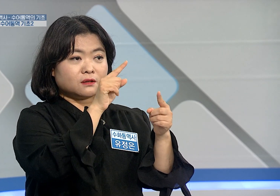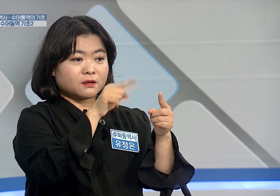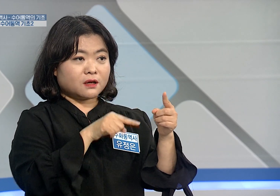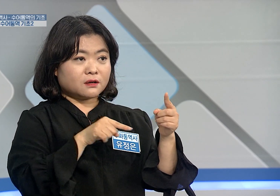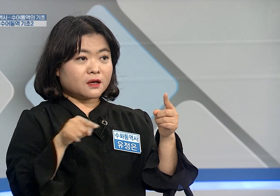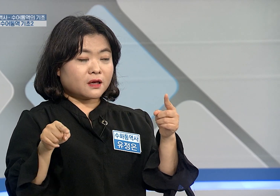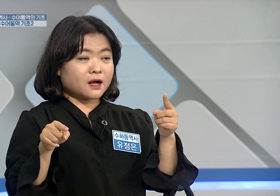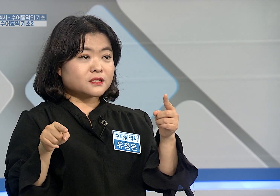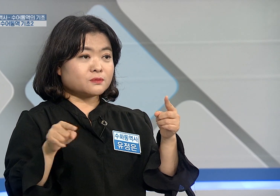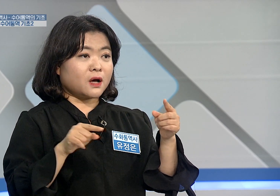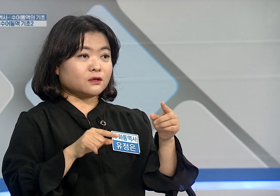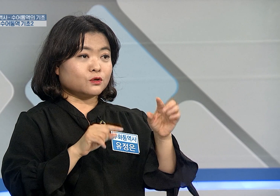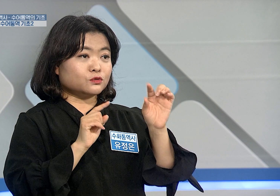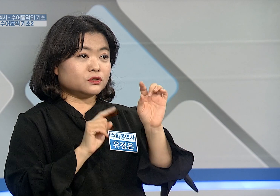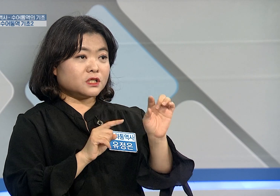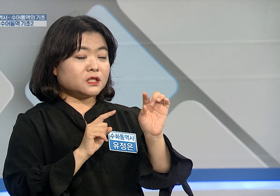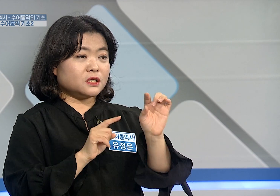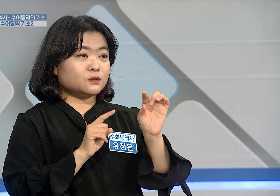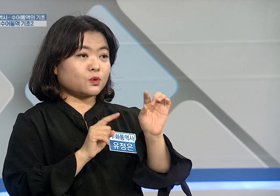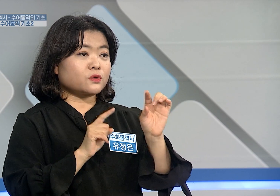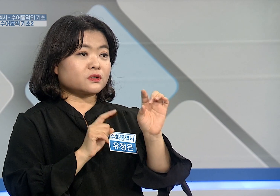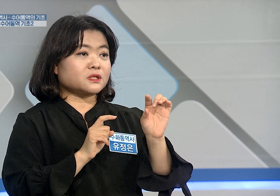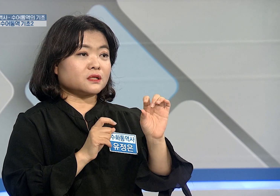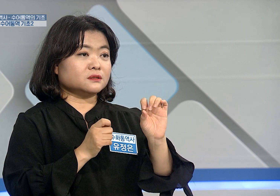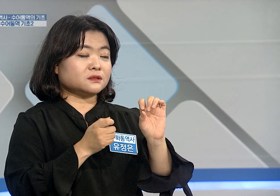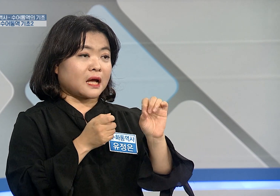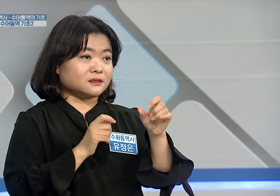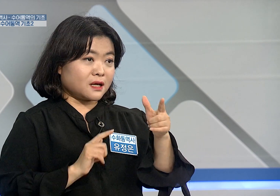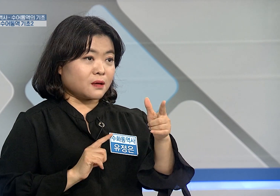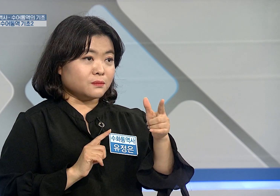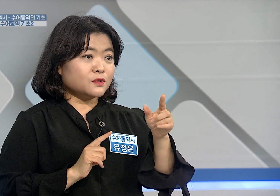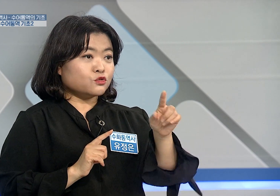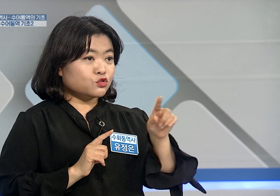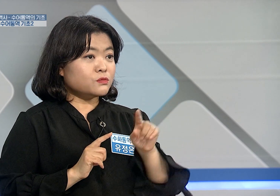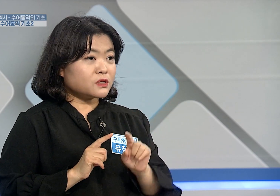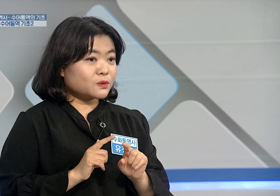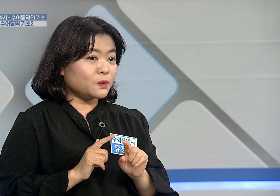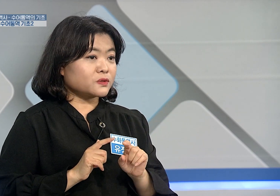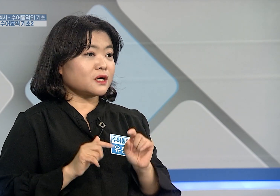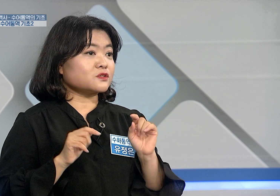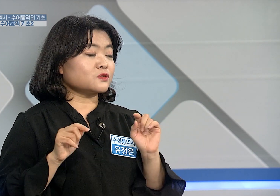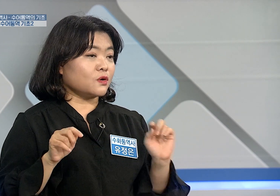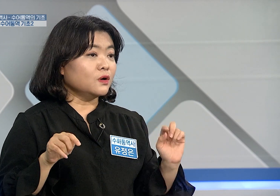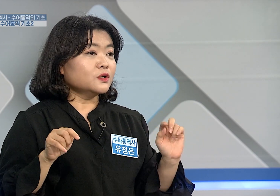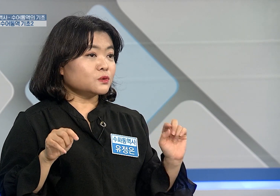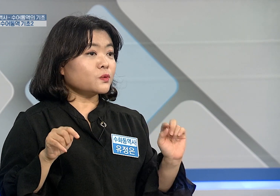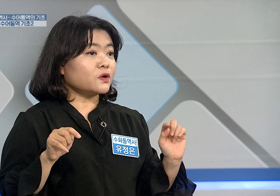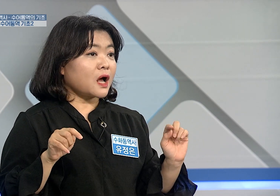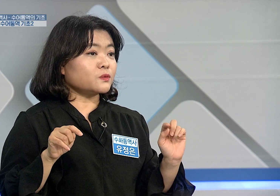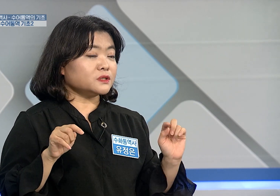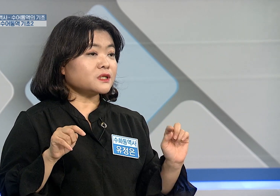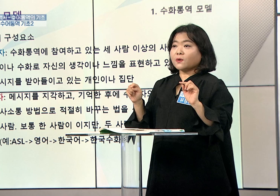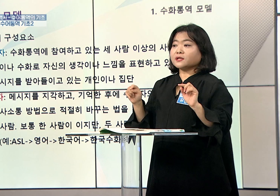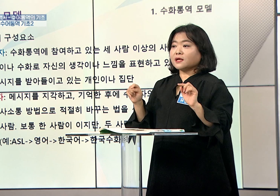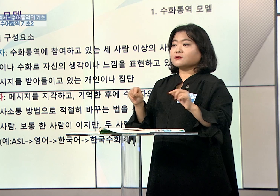이렇게 가지만 결국은 이 통역사는 다른 사람 2명의 통역사가 서서 통역을 하고 있는 상황이 되는